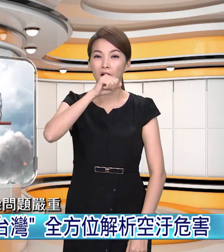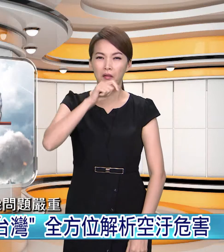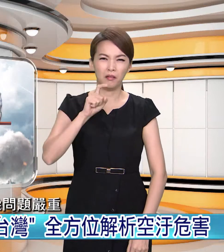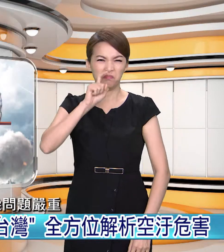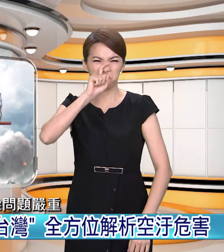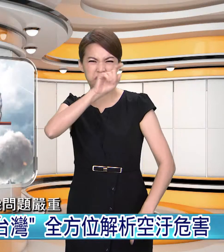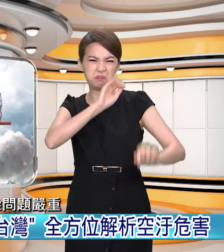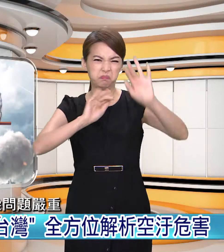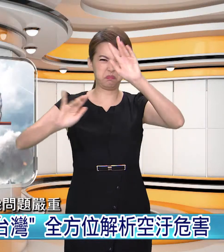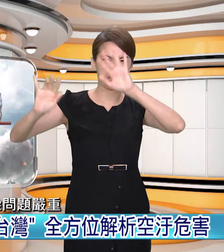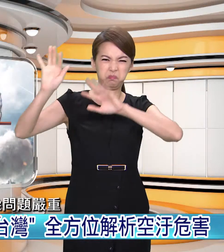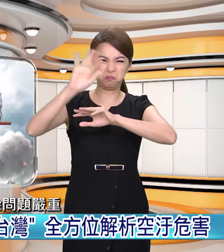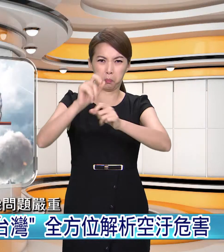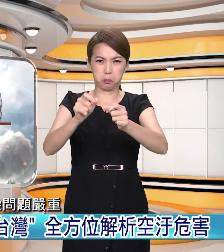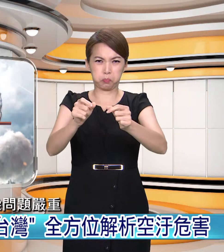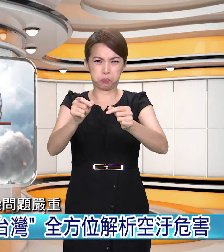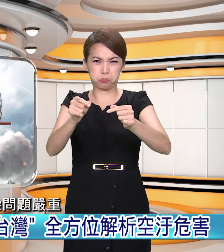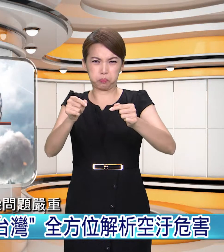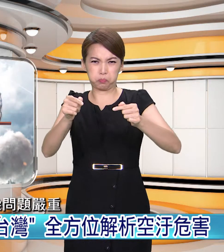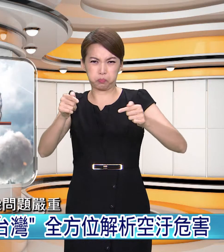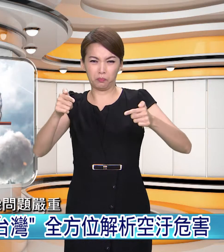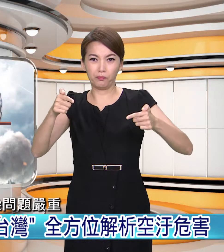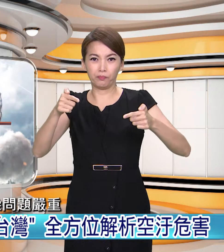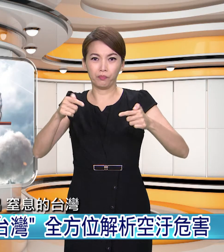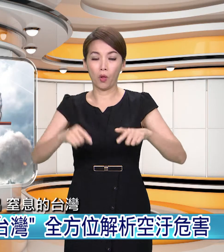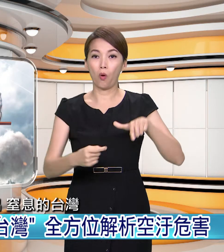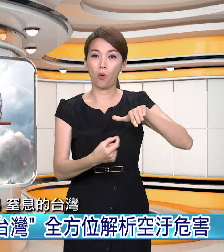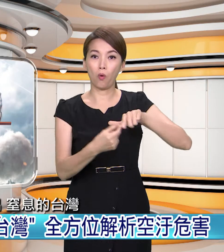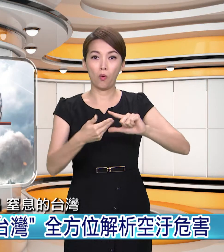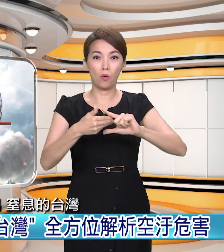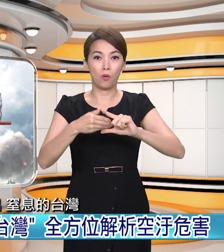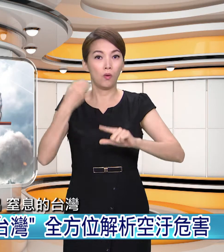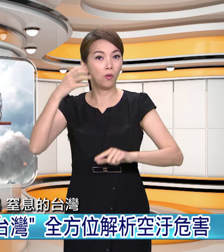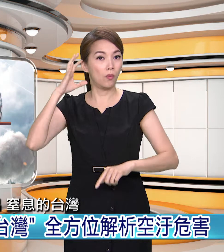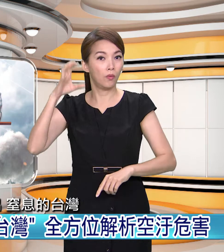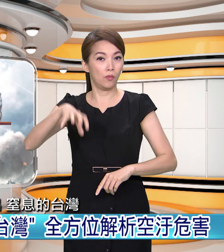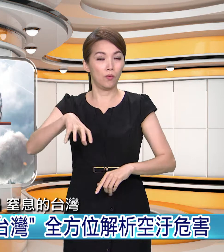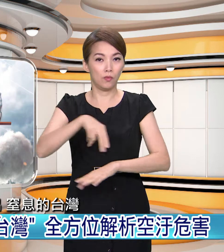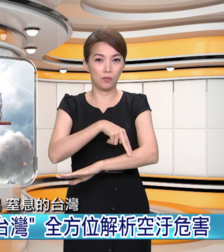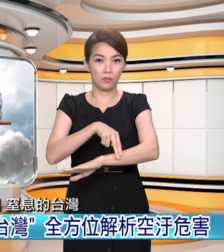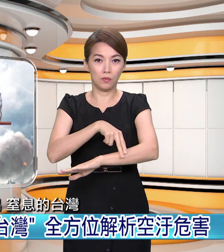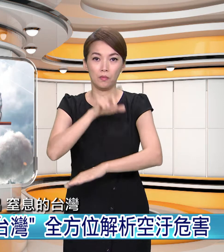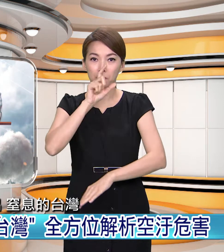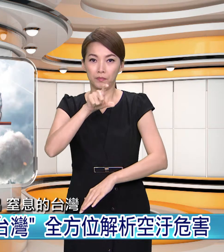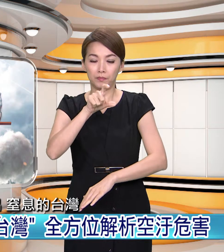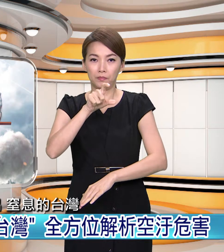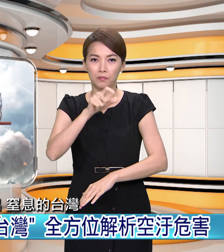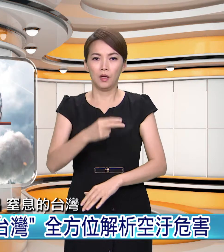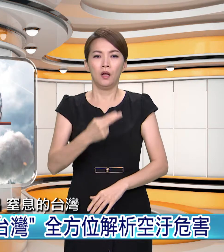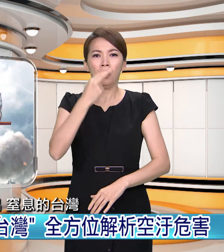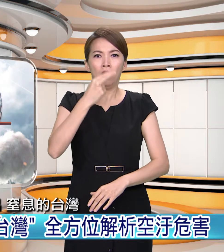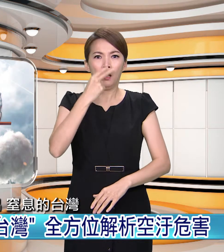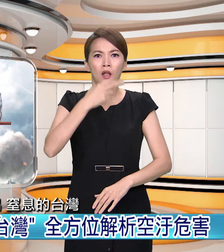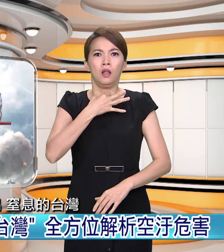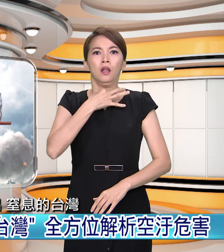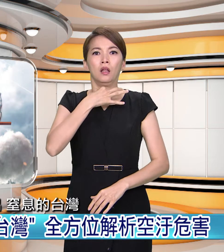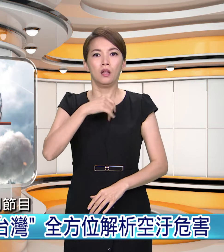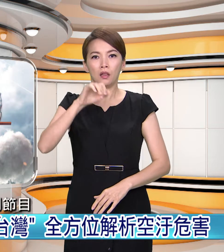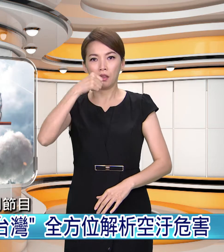台湾的空气污染问题严重。公视新闻部推出了窒息的台湾公